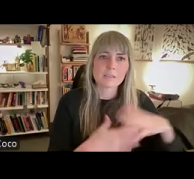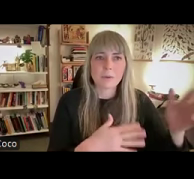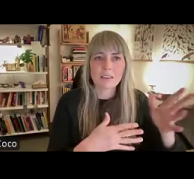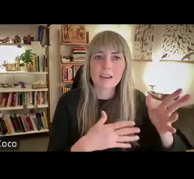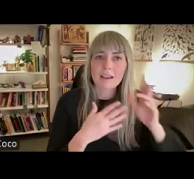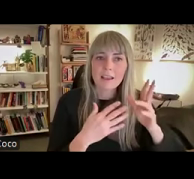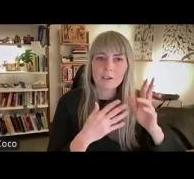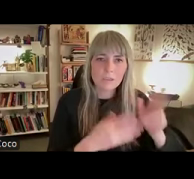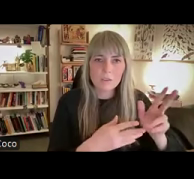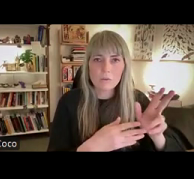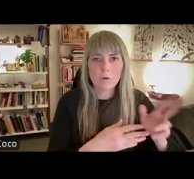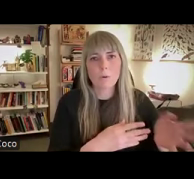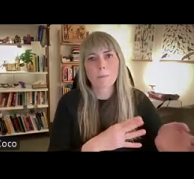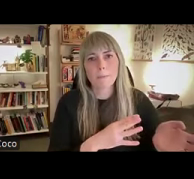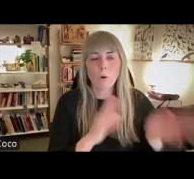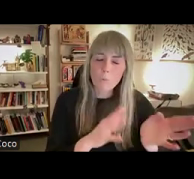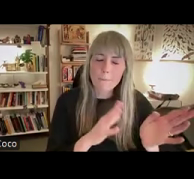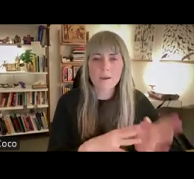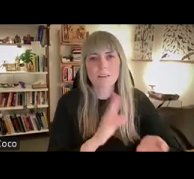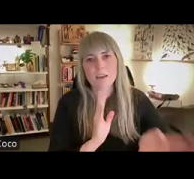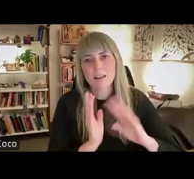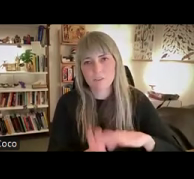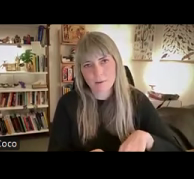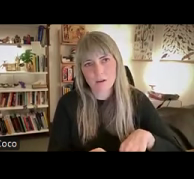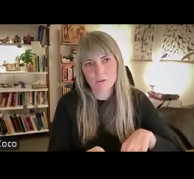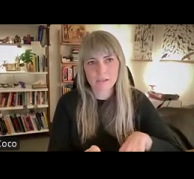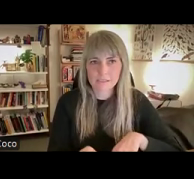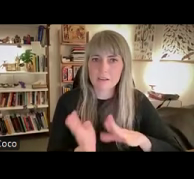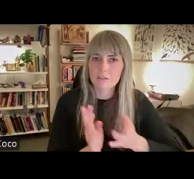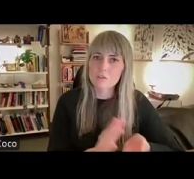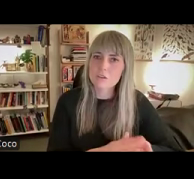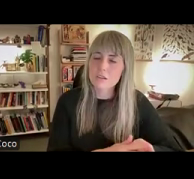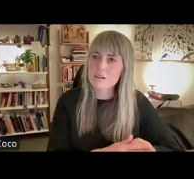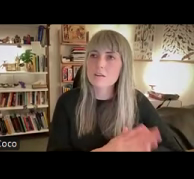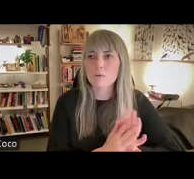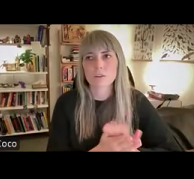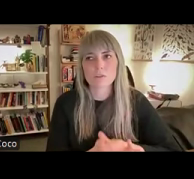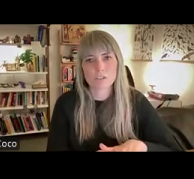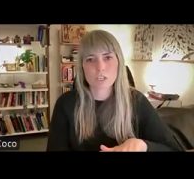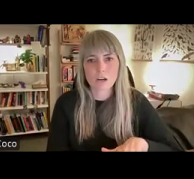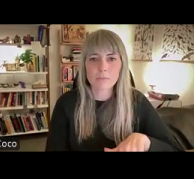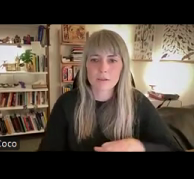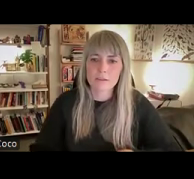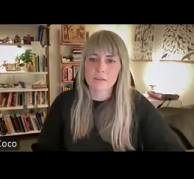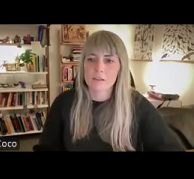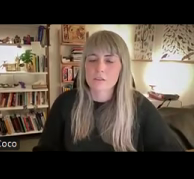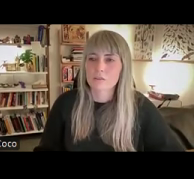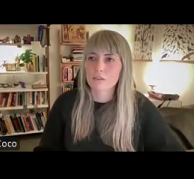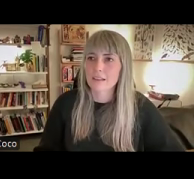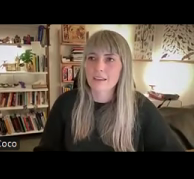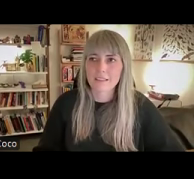de arreglo. Y este individuo me dijo, es perder el oído o perder el trabajo.